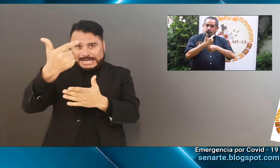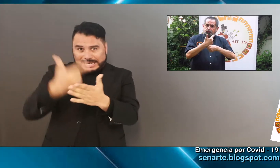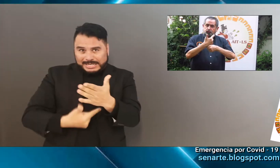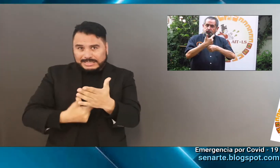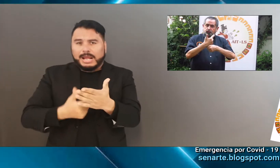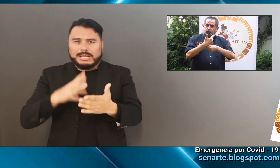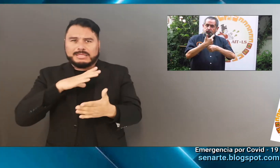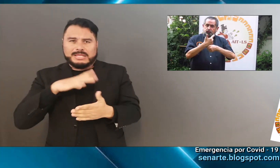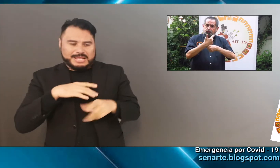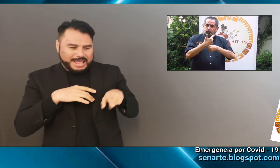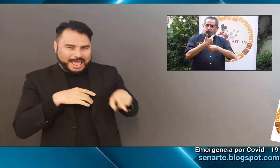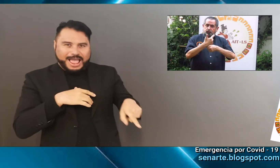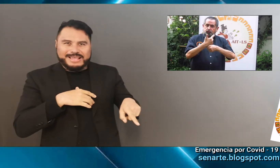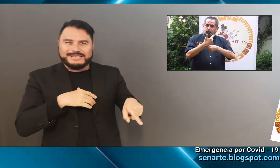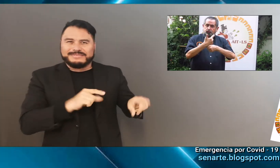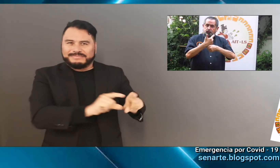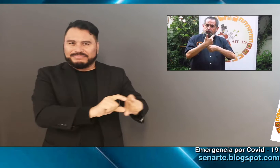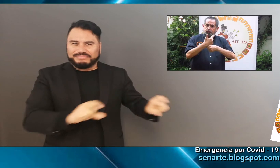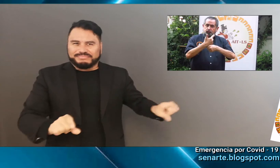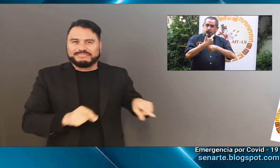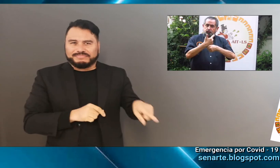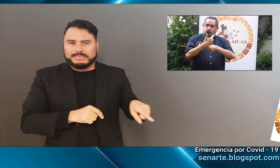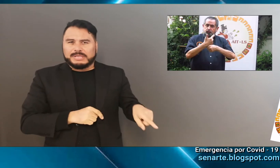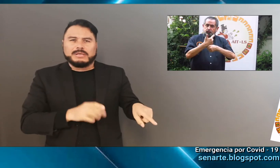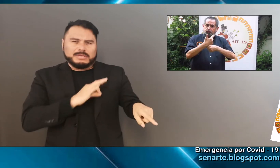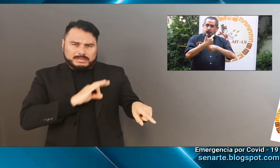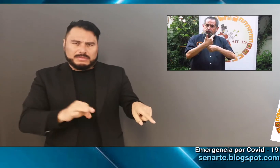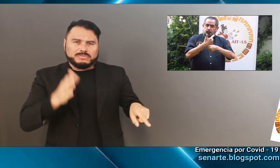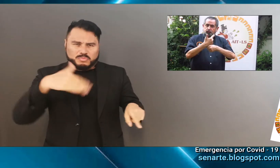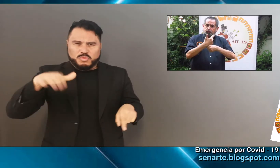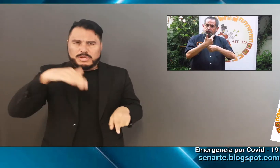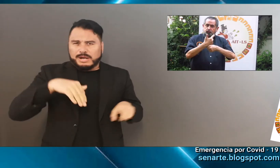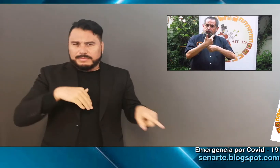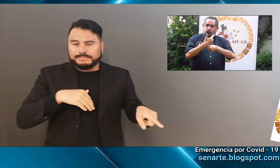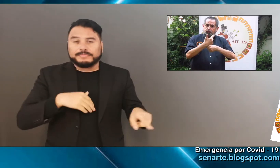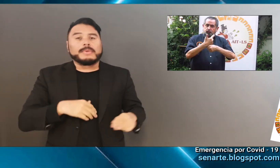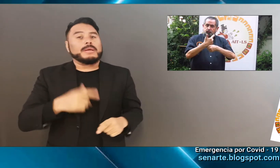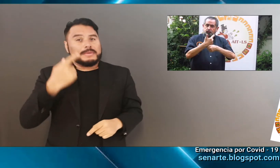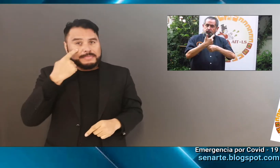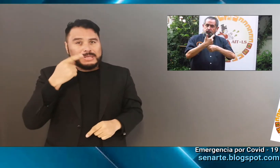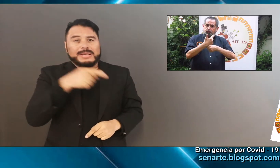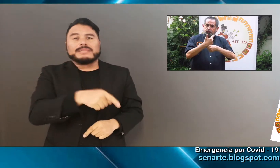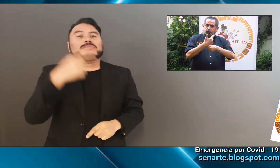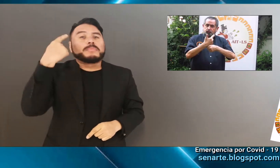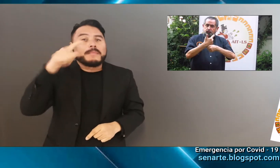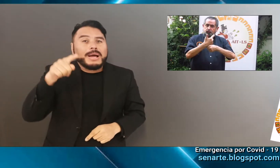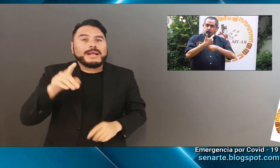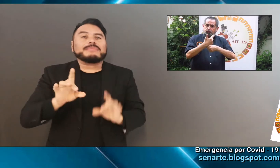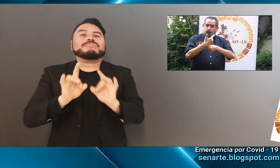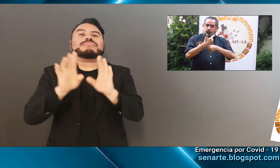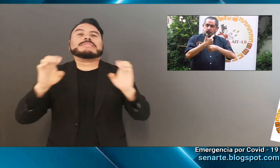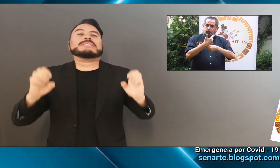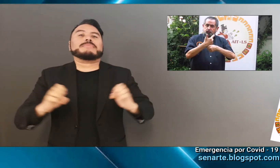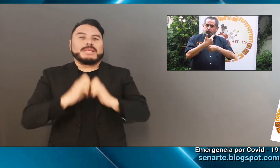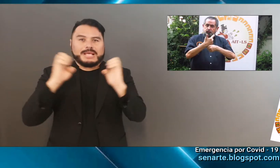los intérpretes en la liga que aparece aquí. Es importante señalar que ese servicio es para casos de